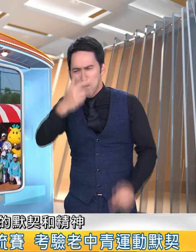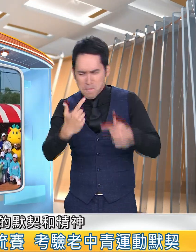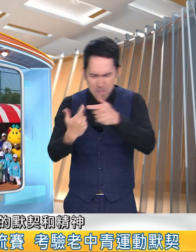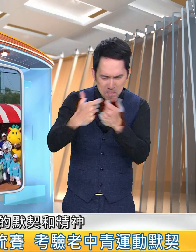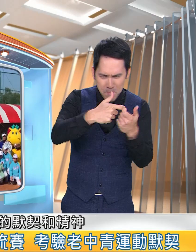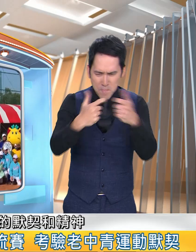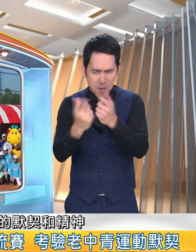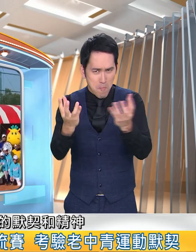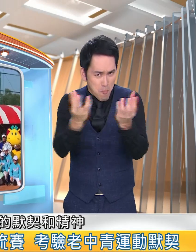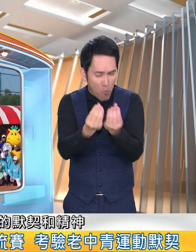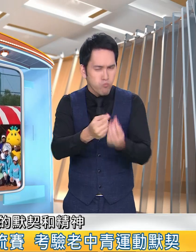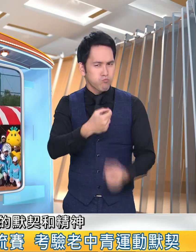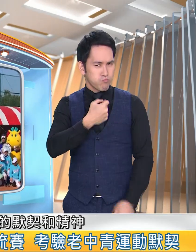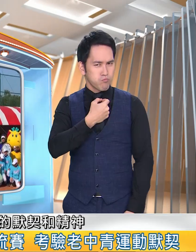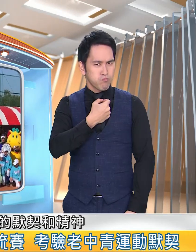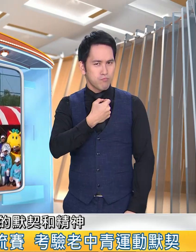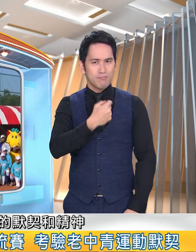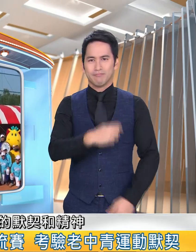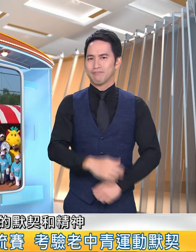的默契和精神。